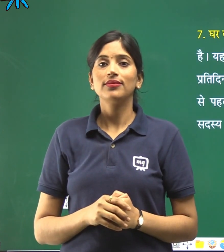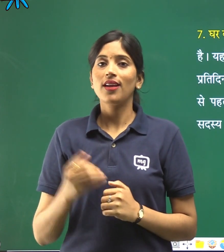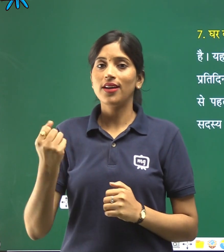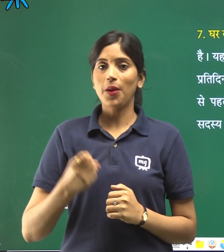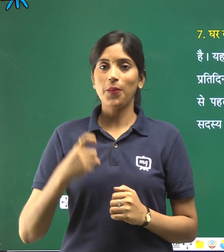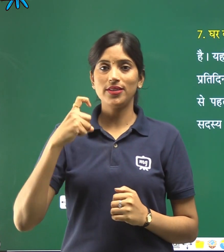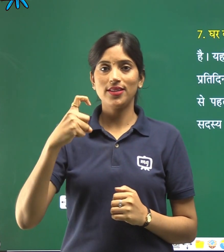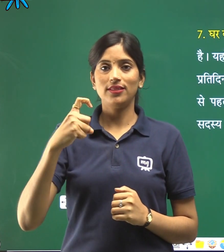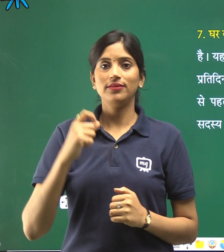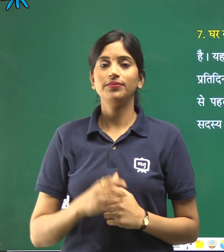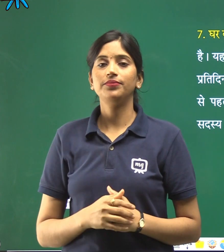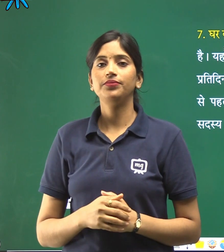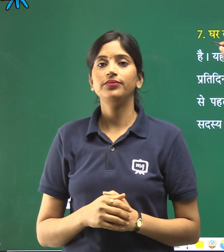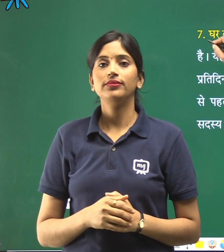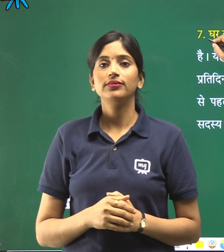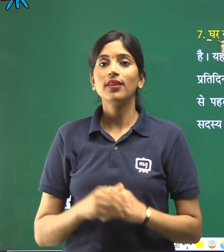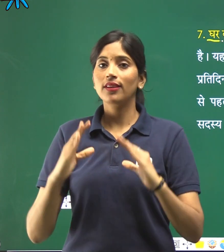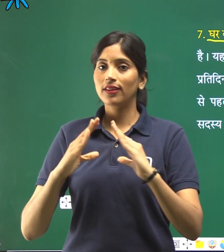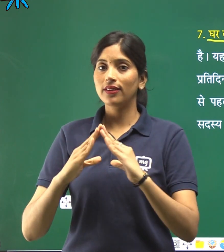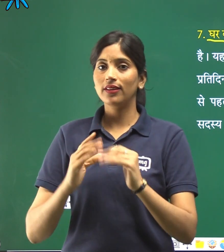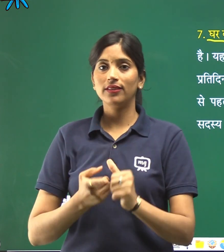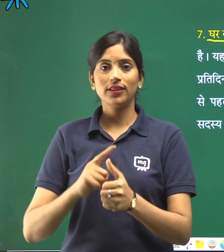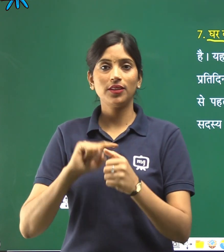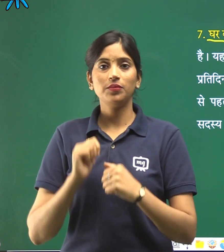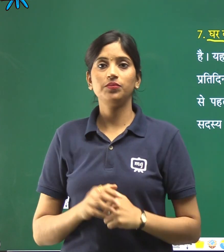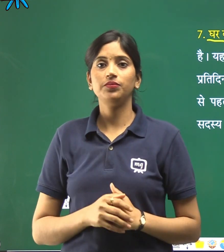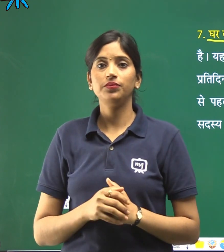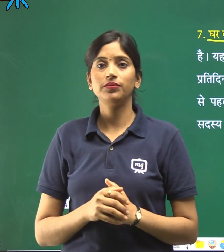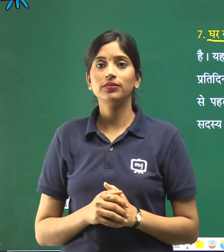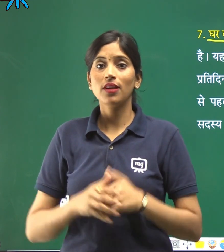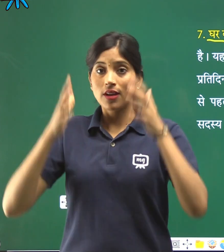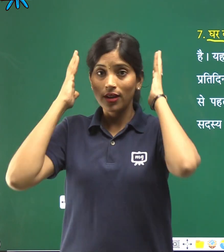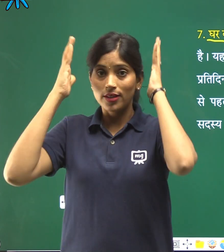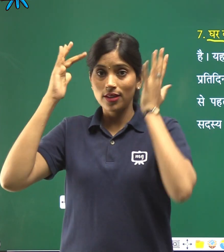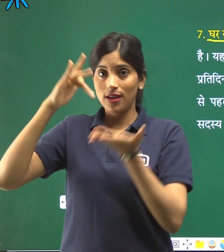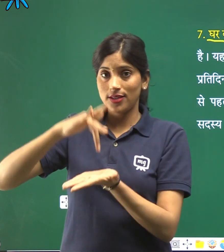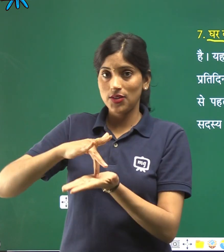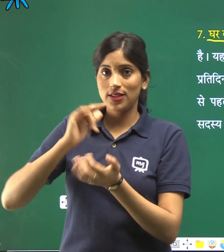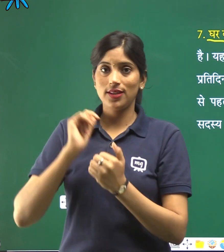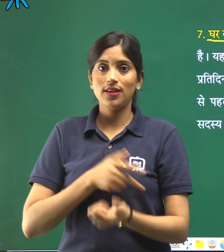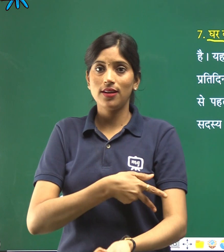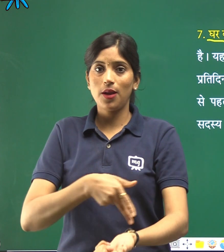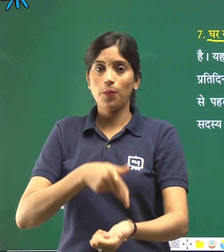नंबर 7, घर का स्नान घर।